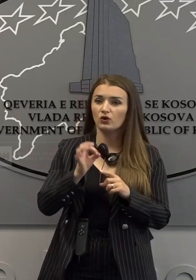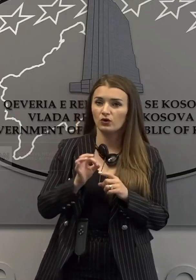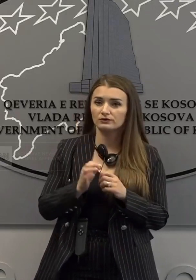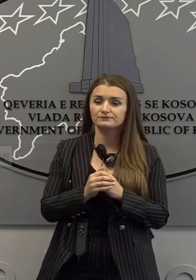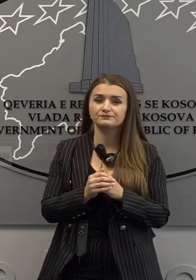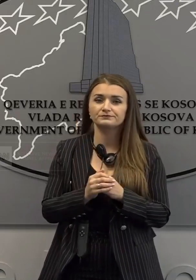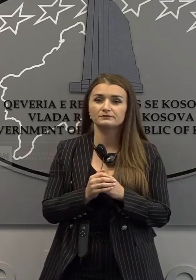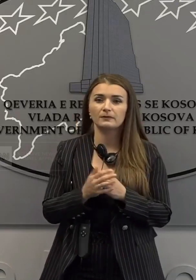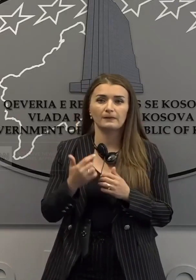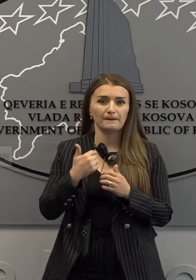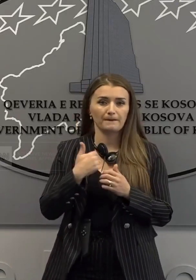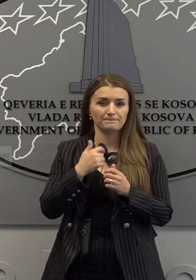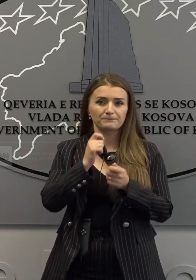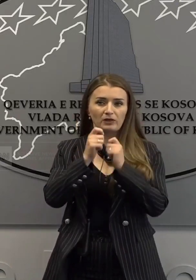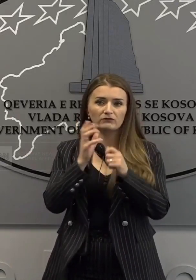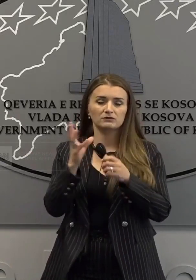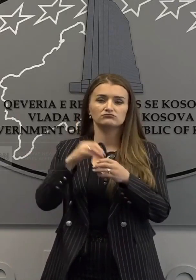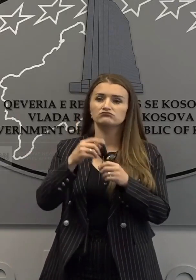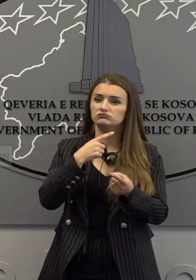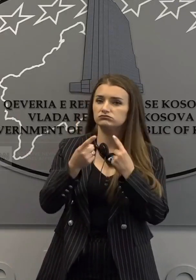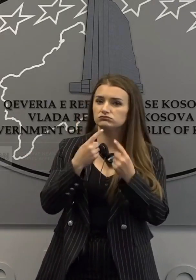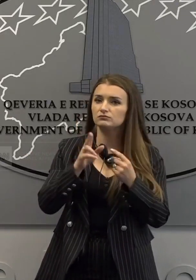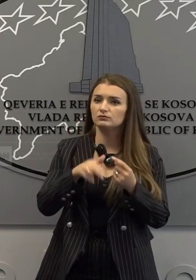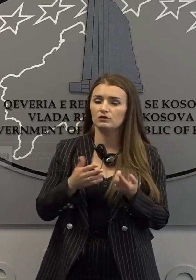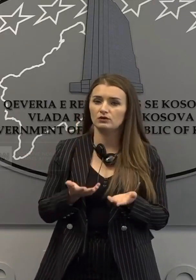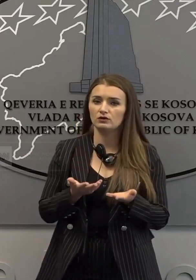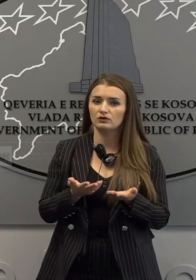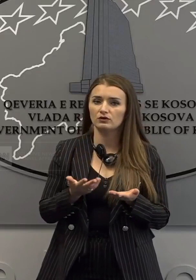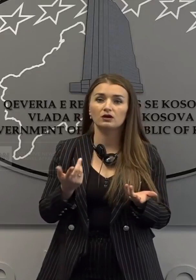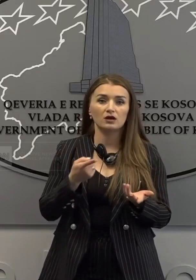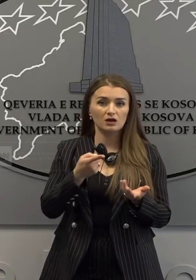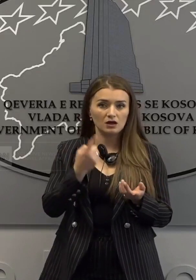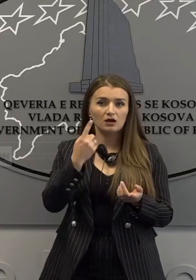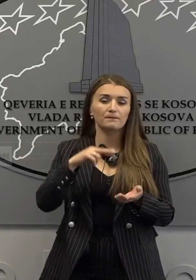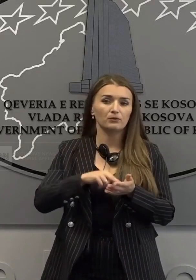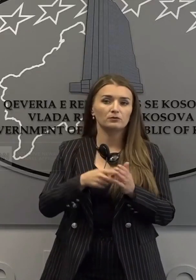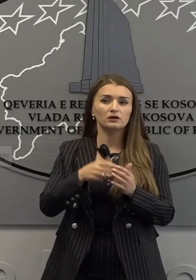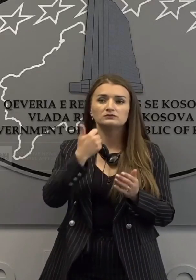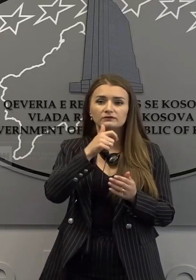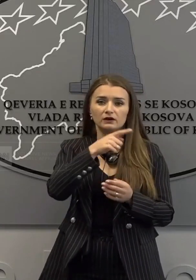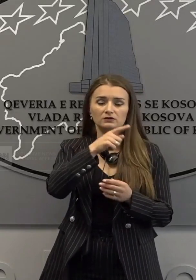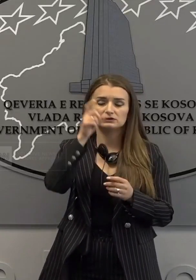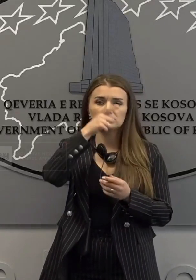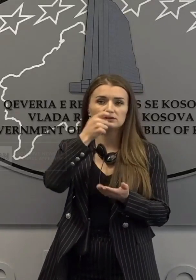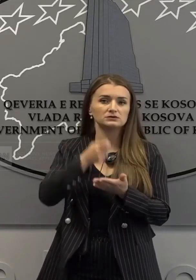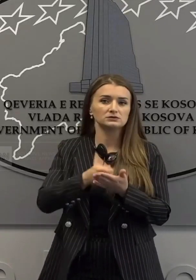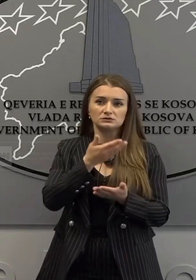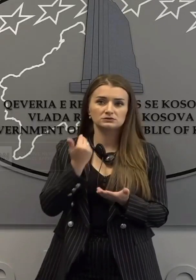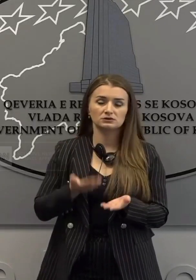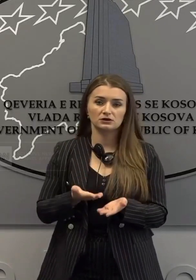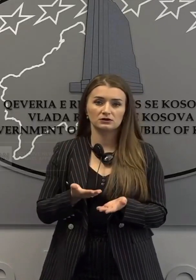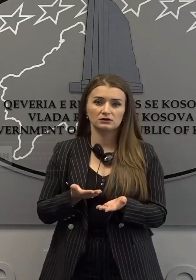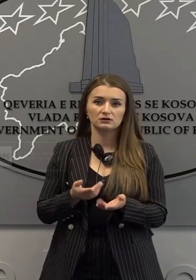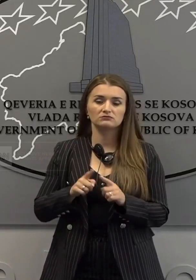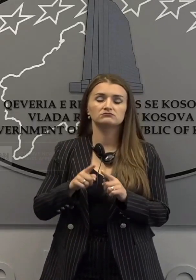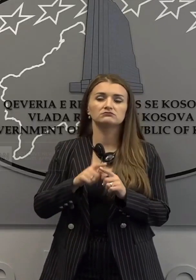pra dialogu ka qenë funksion të marrveshjes, ne marrveshjen e kemi. Problemi është që kjo marrveshje po shkilet. Dhe shkeljen